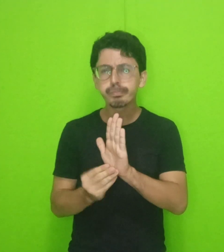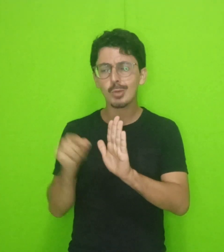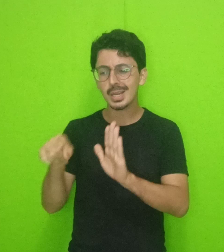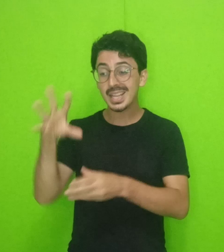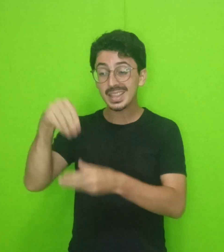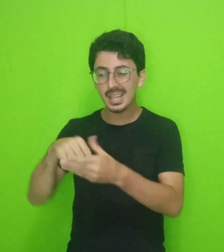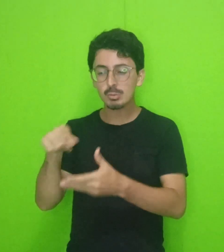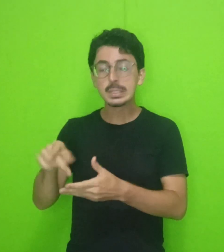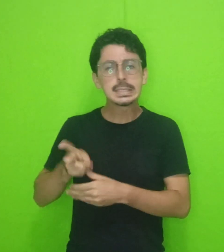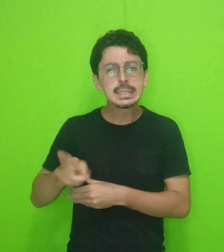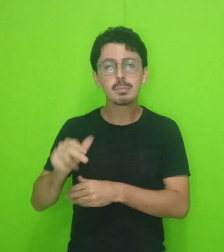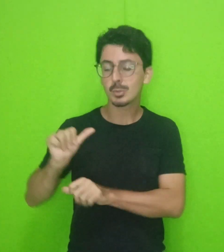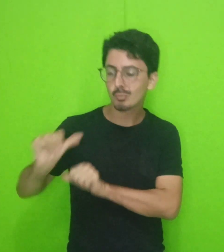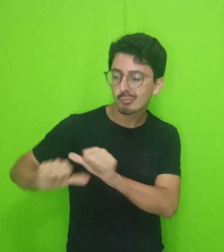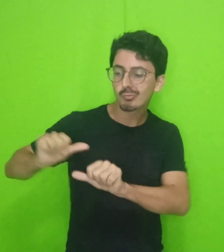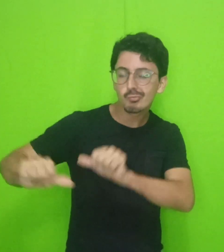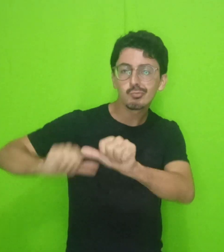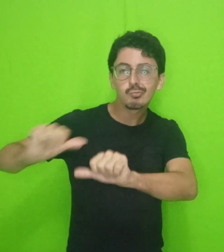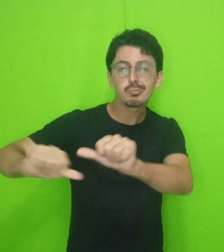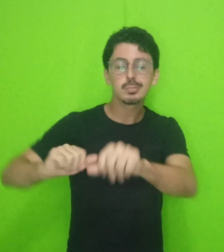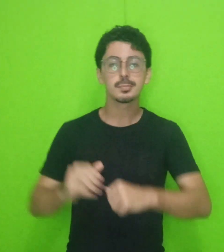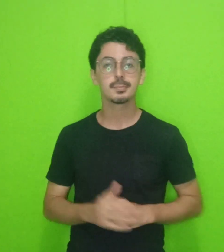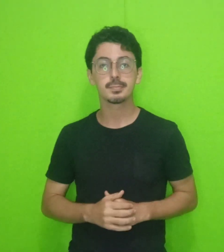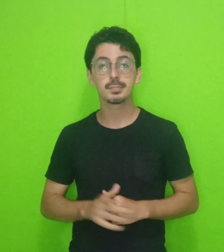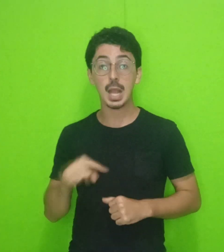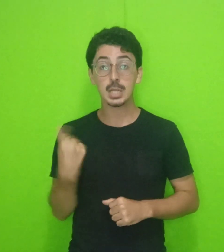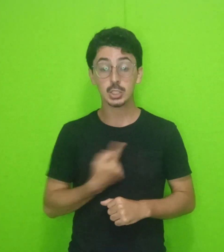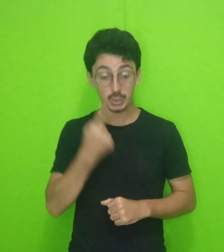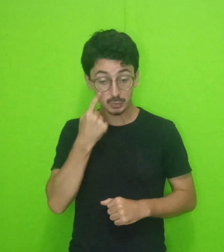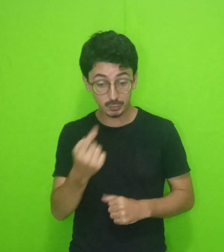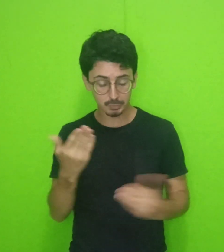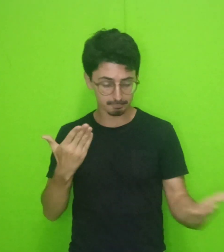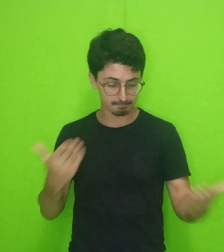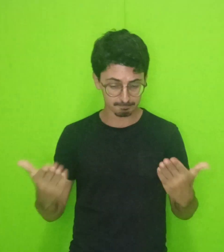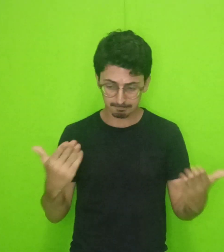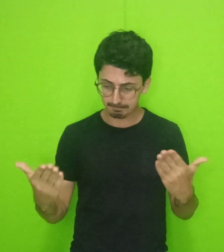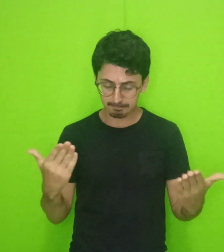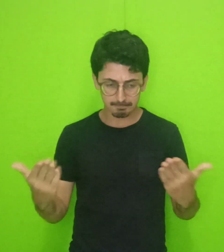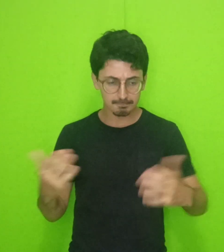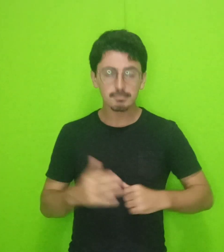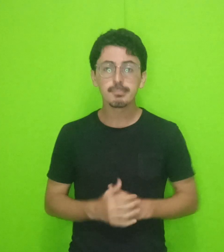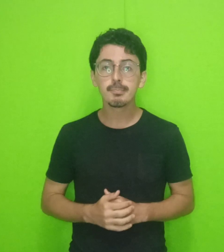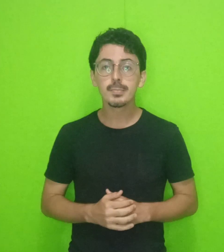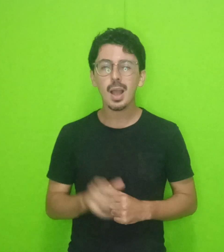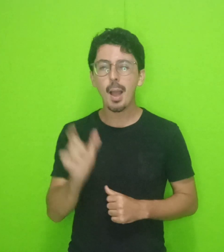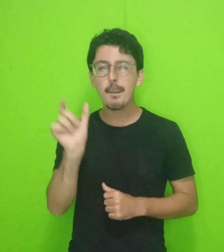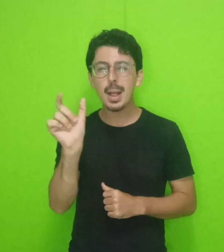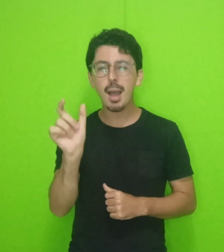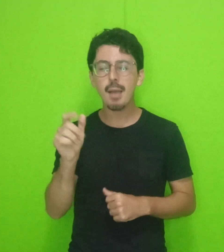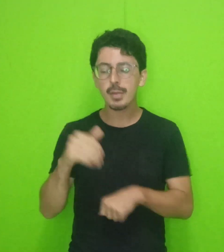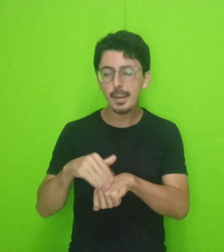No contraste feito, percebeu-se que as palavras mais frequentes, de,